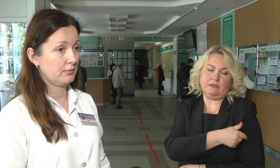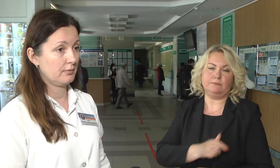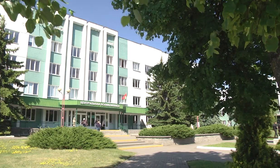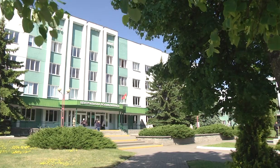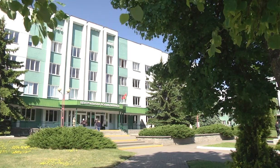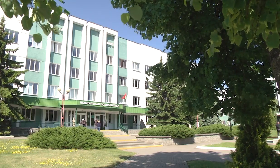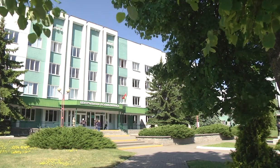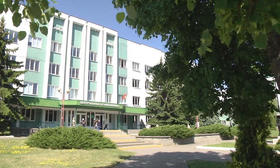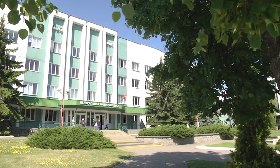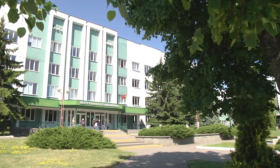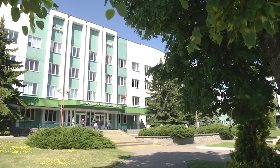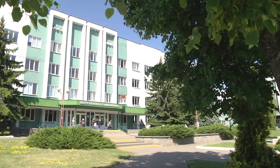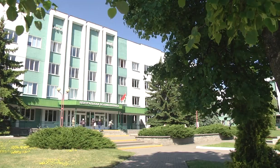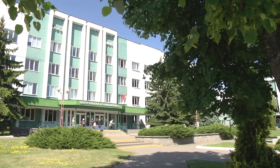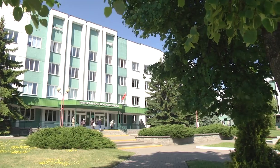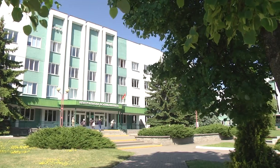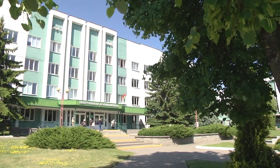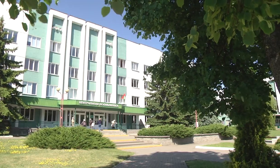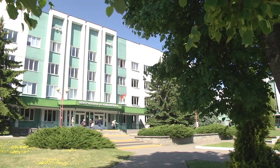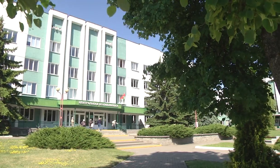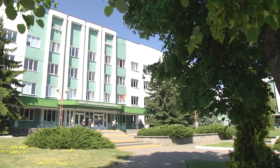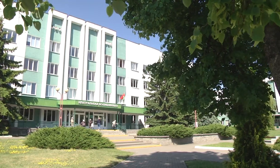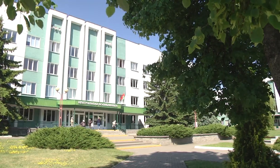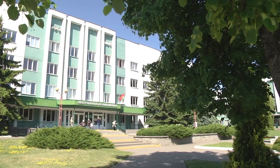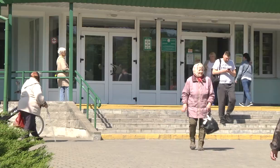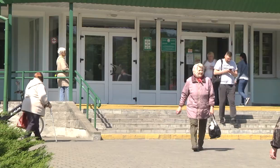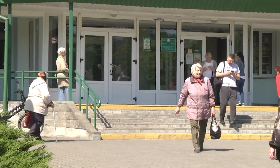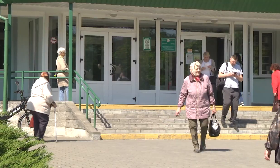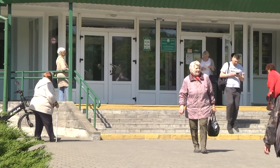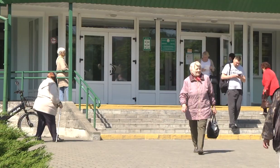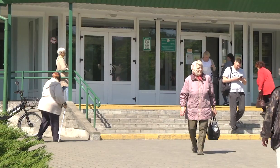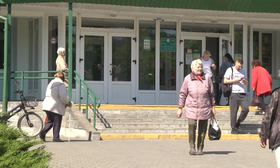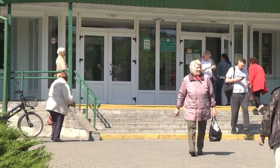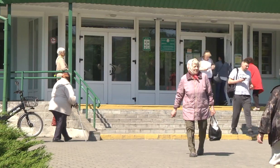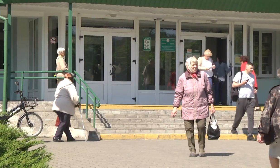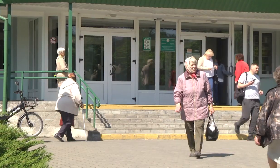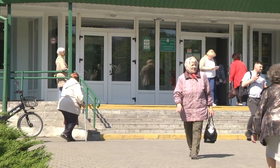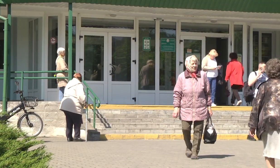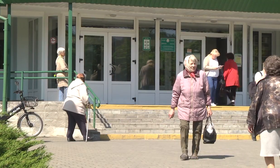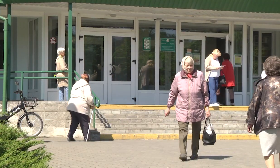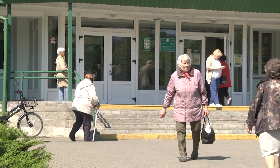Анастасия Милюшкевич, Александр Воронин, Юрий Лимонтович, телекомпания БукТВ.